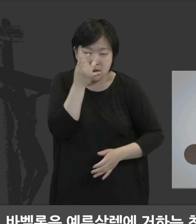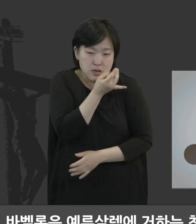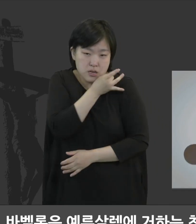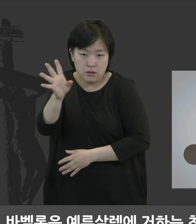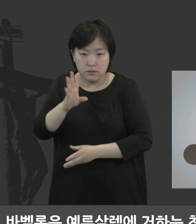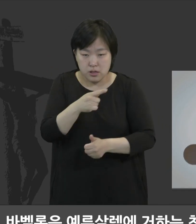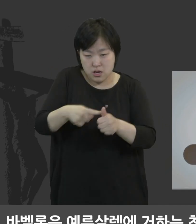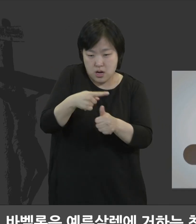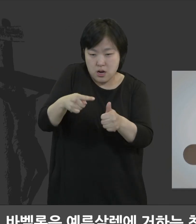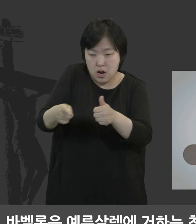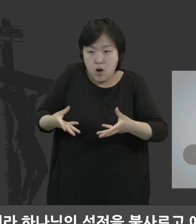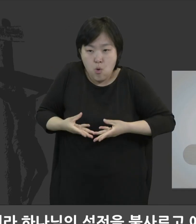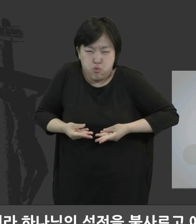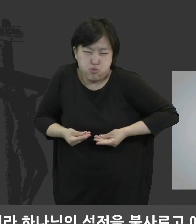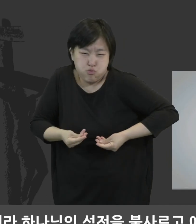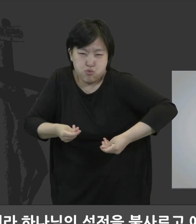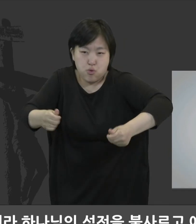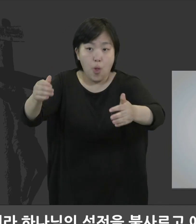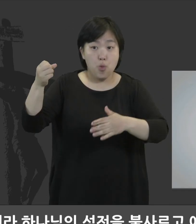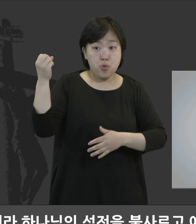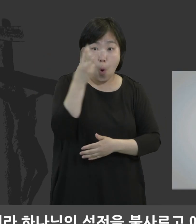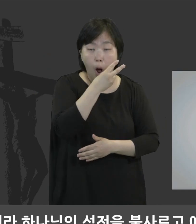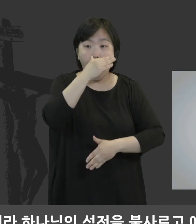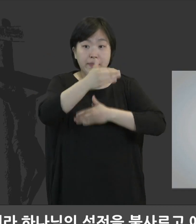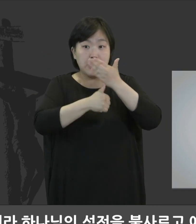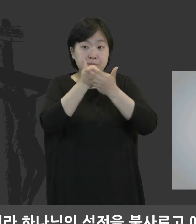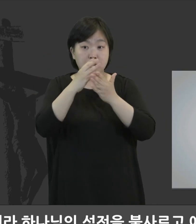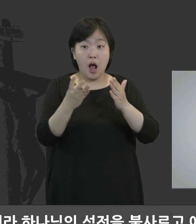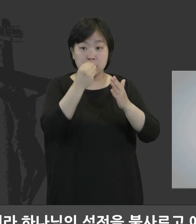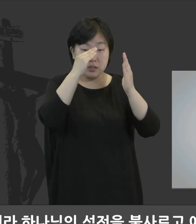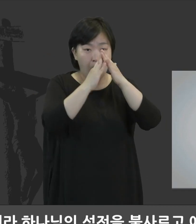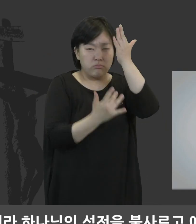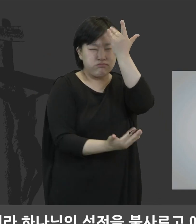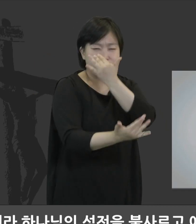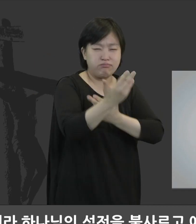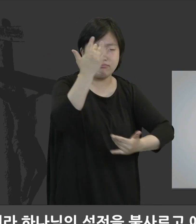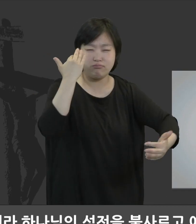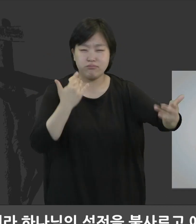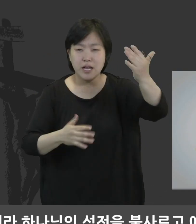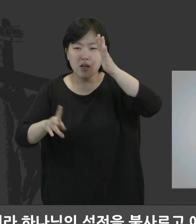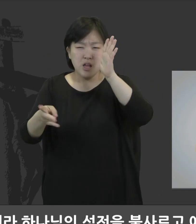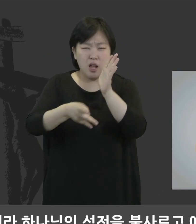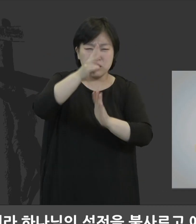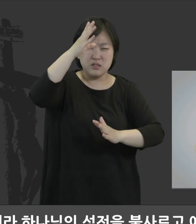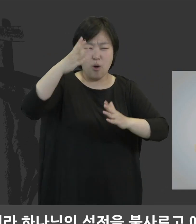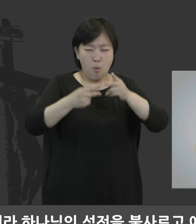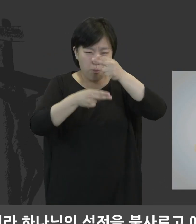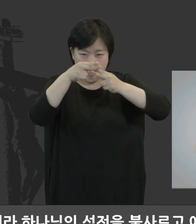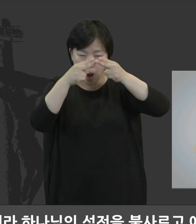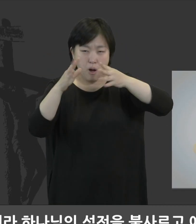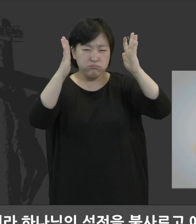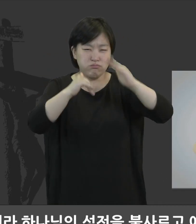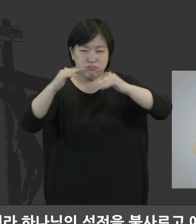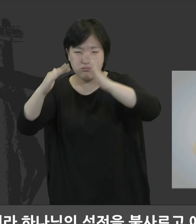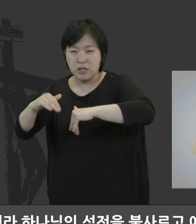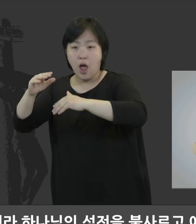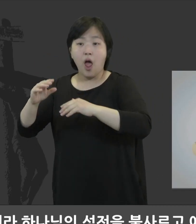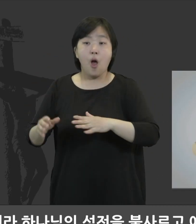칼로 쳐 죽입니다. 뿐만 아니라 하나님의 성전을 불사르고 예루살렘 성벽을